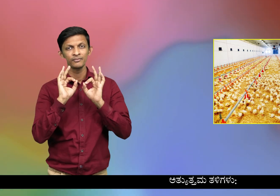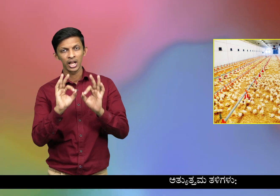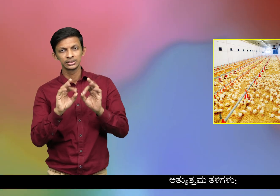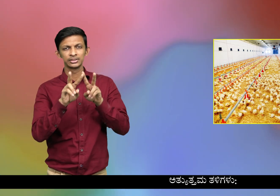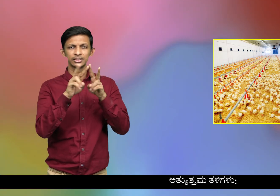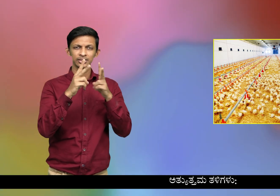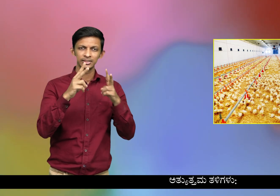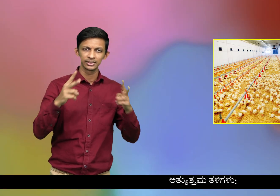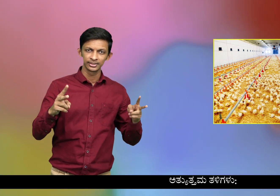ಅತ್ಯುತ್ತಮ ತಳಿಗಳು.